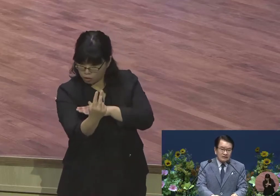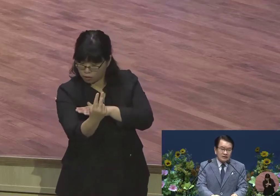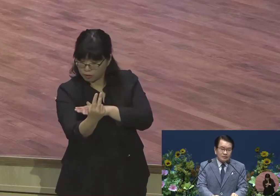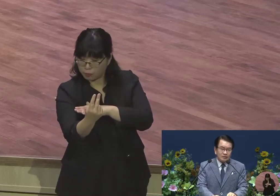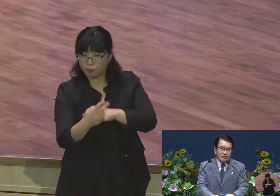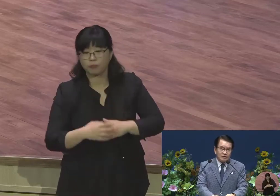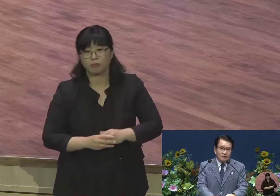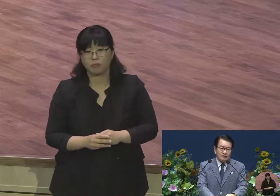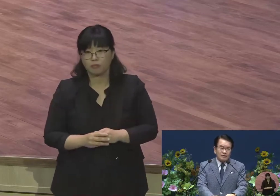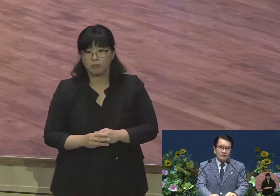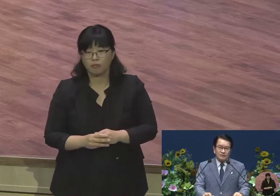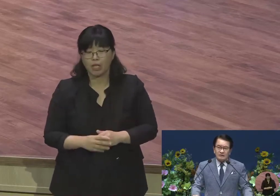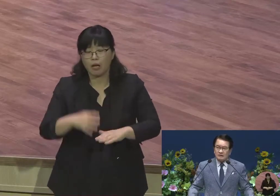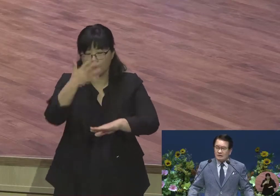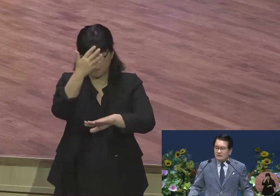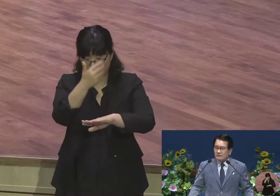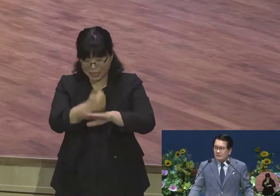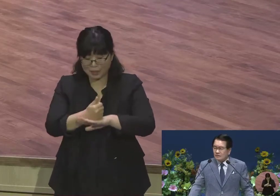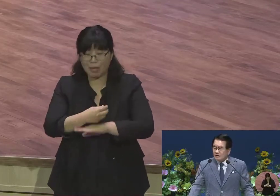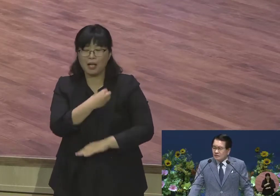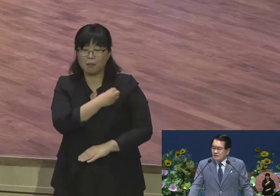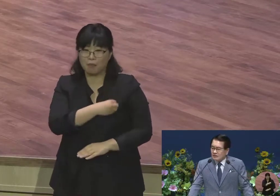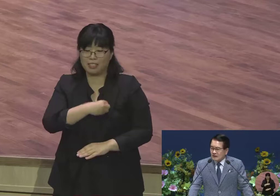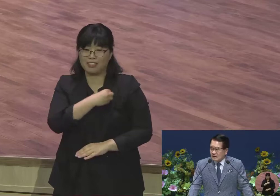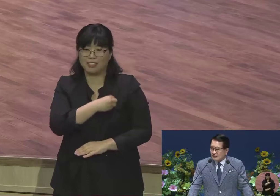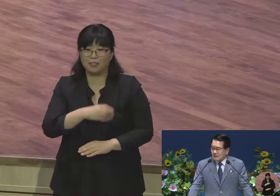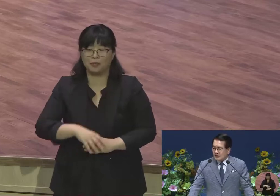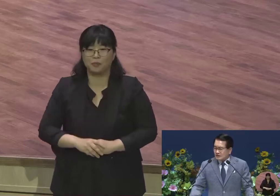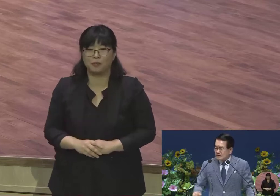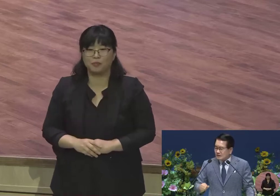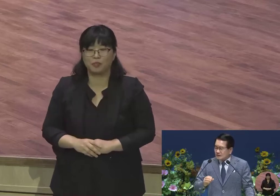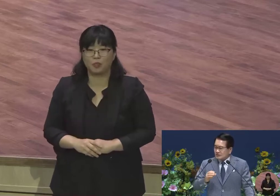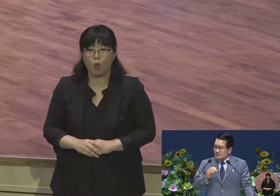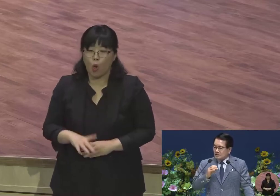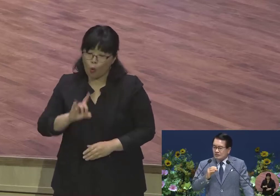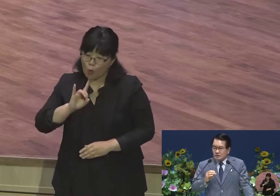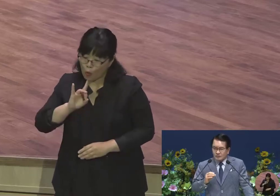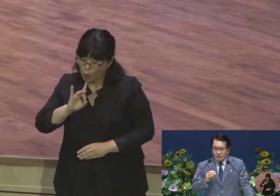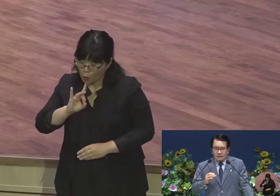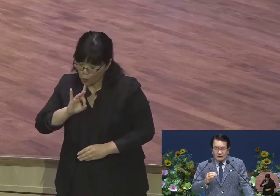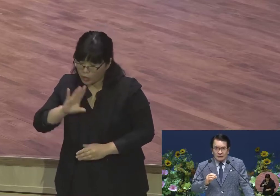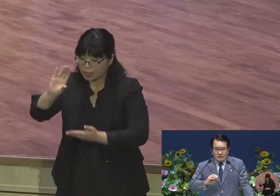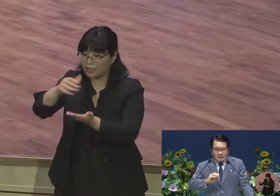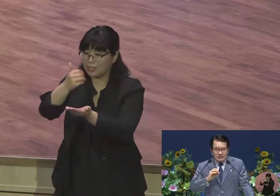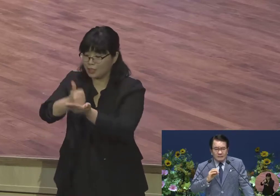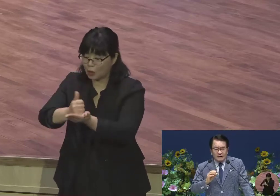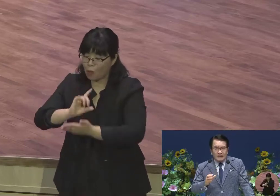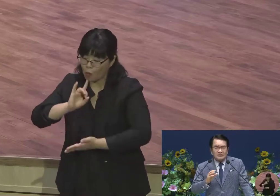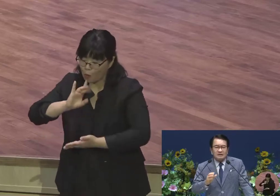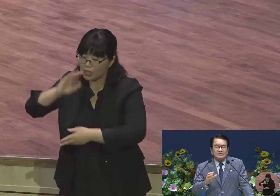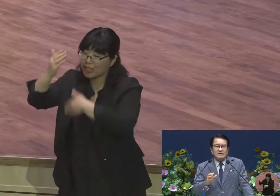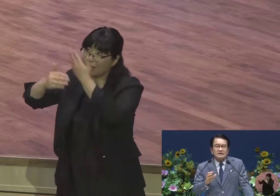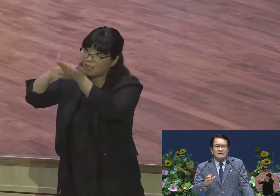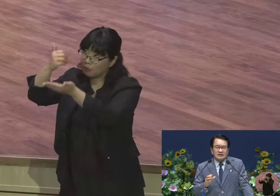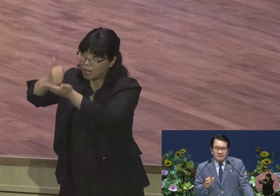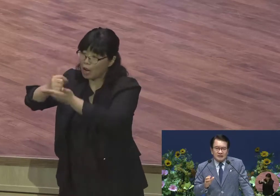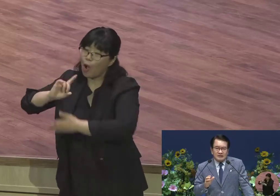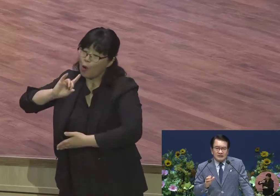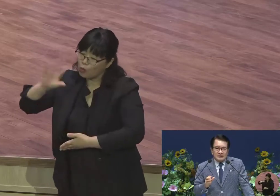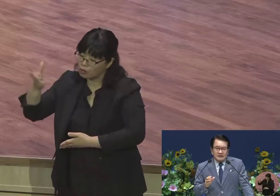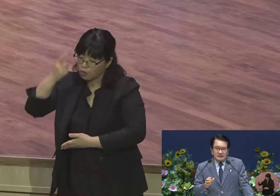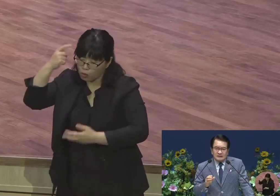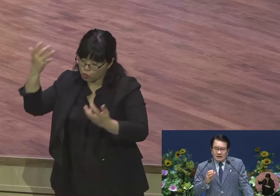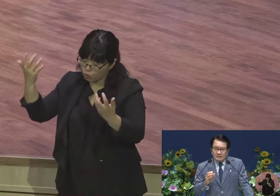시작되는 것이다. 모든 응답, 오직 그리스도, 오직 하나의 나라. 실제적인 성경을 통해서 응답받아야 정상적